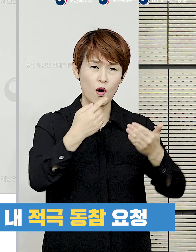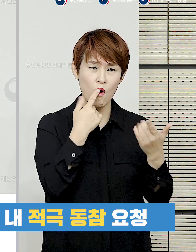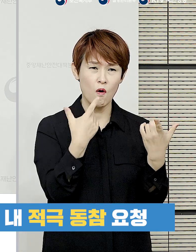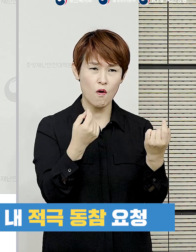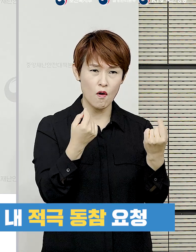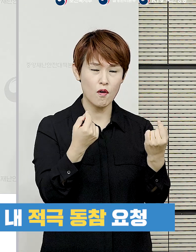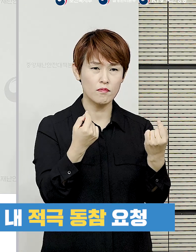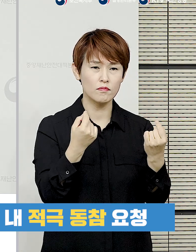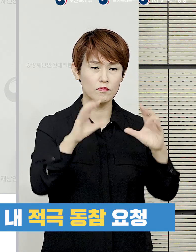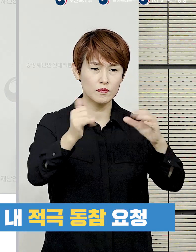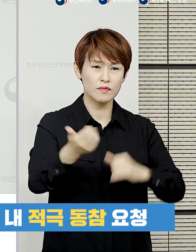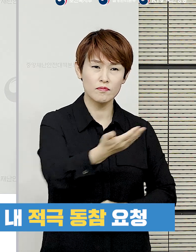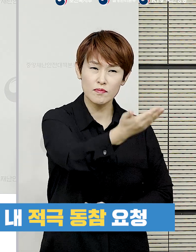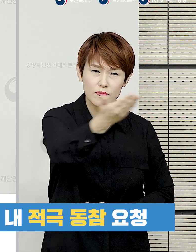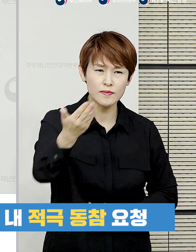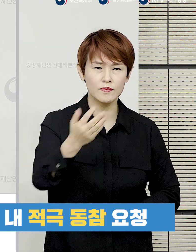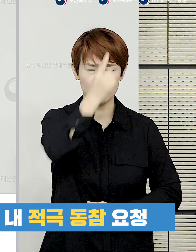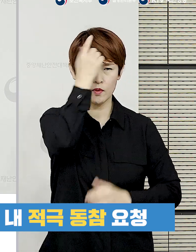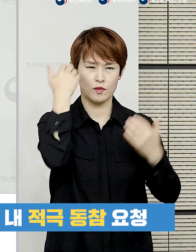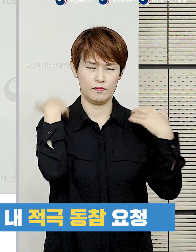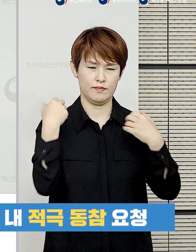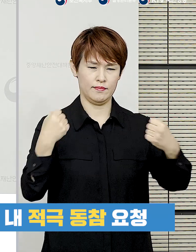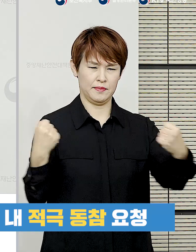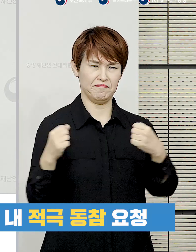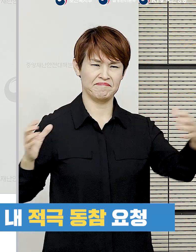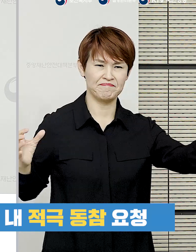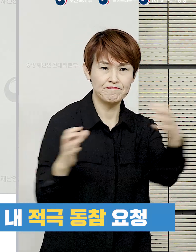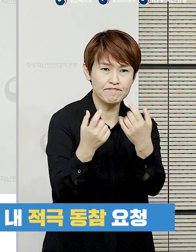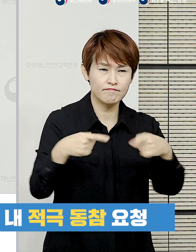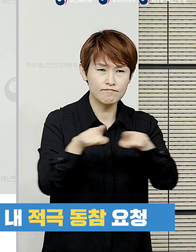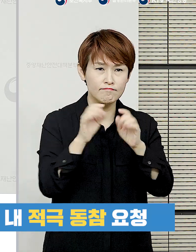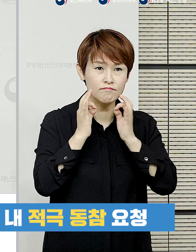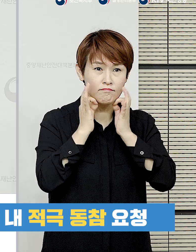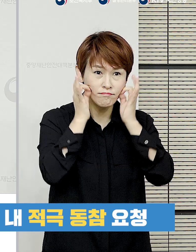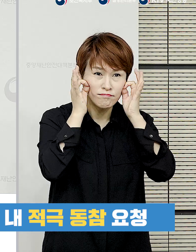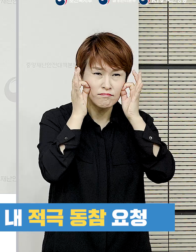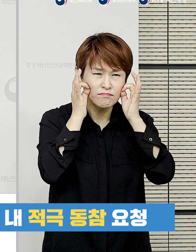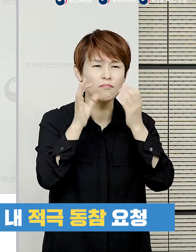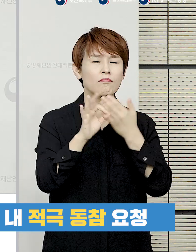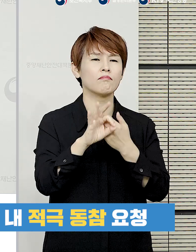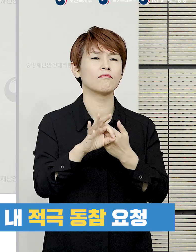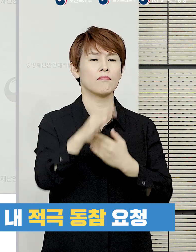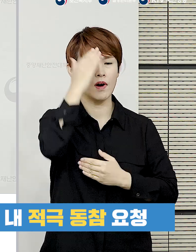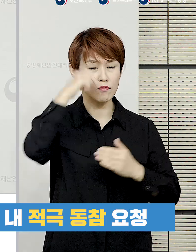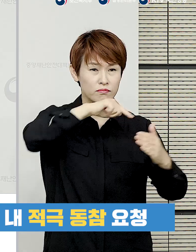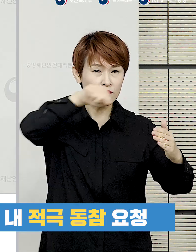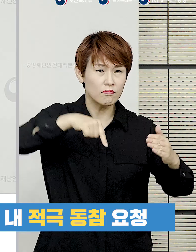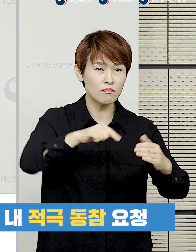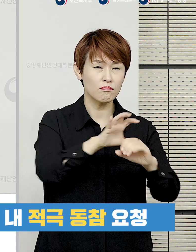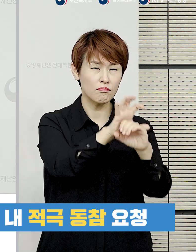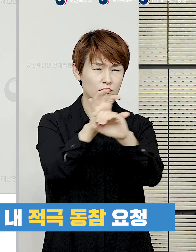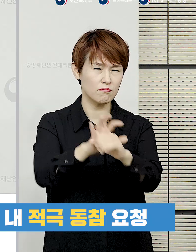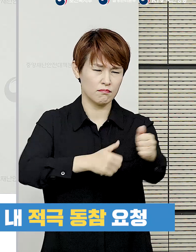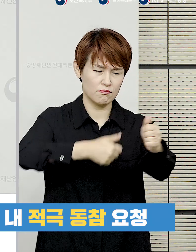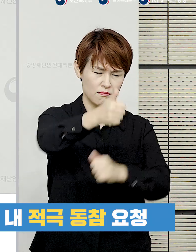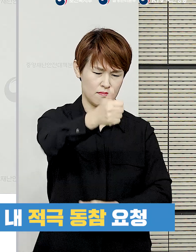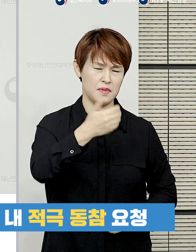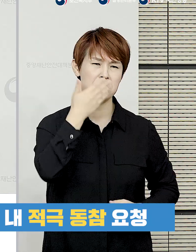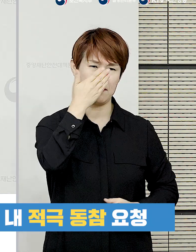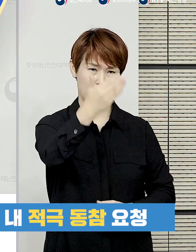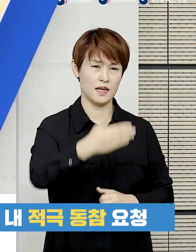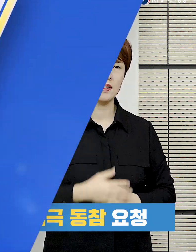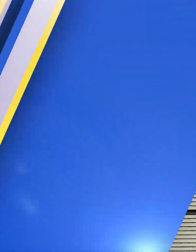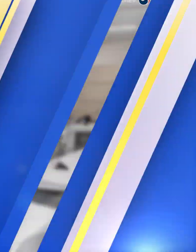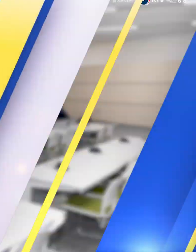국민들께서 방역 당국과 힘을 합쳐 함께 노력해 나간다면 대한민국은 코로나19의 위기를 분명 극복할